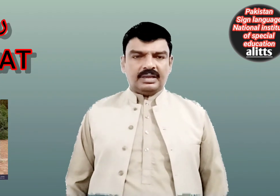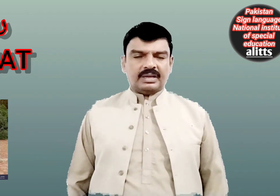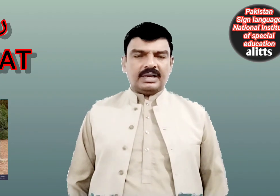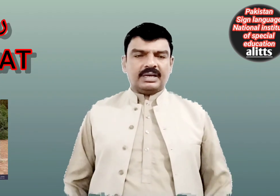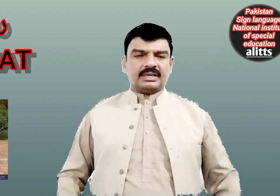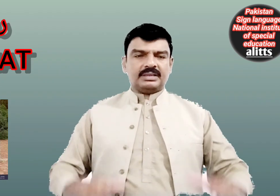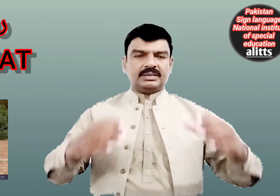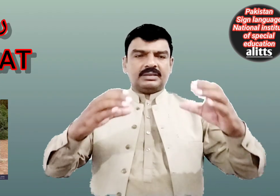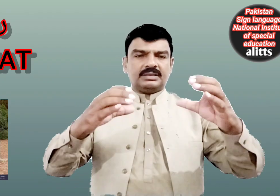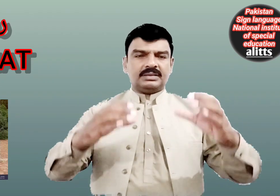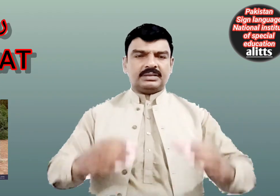राहट,